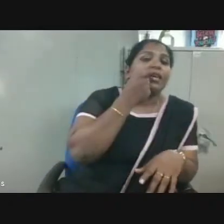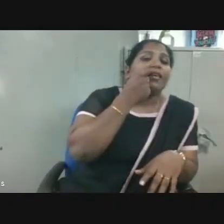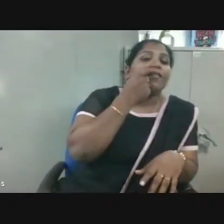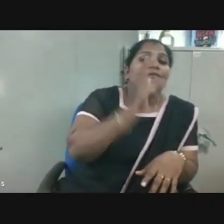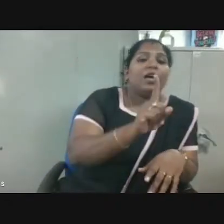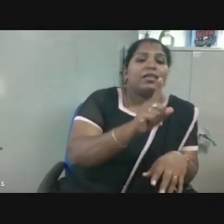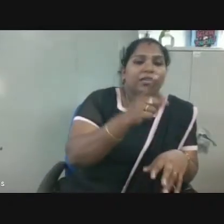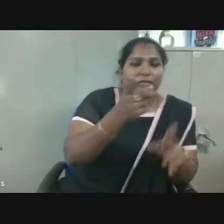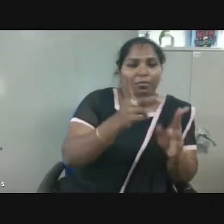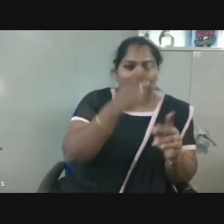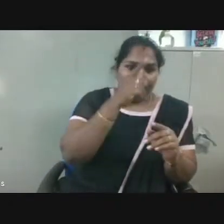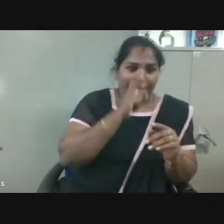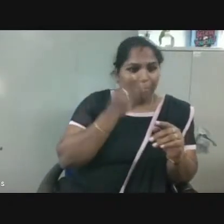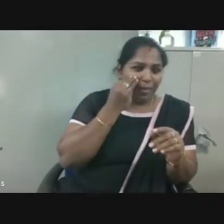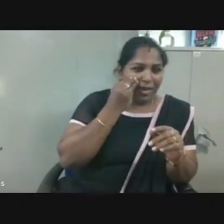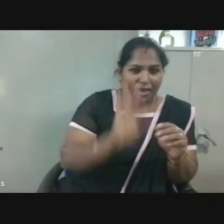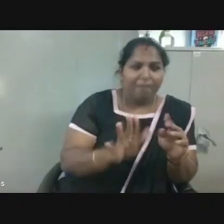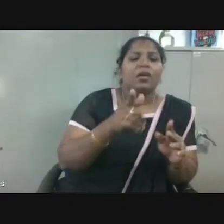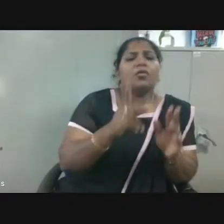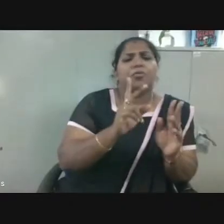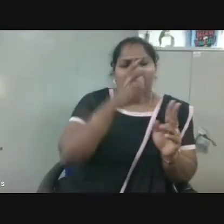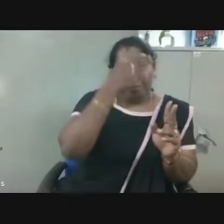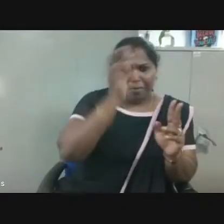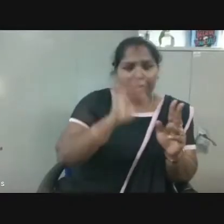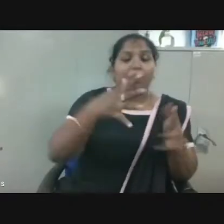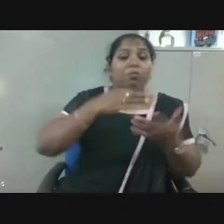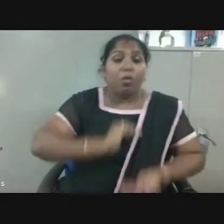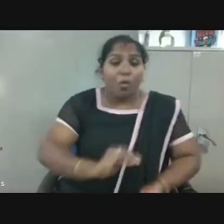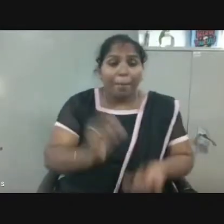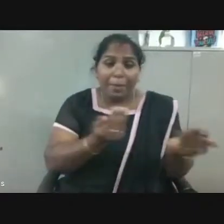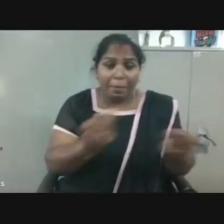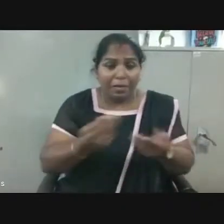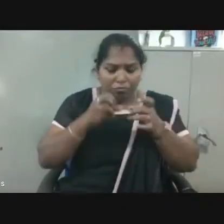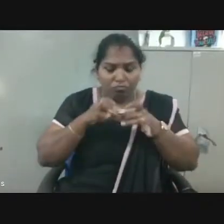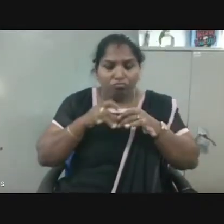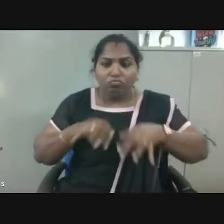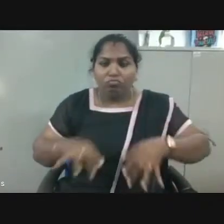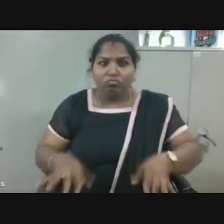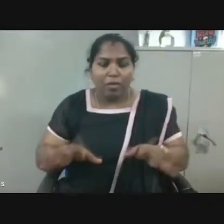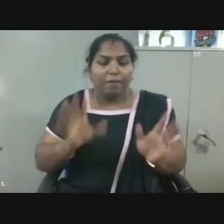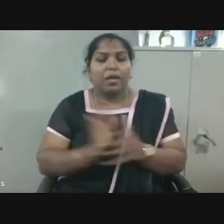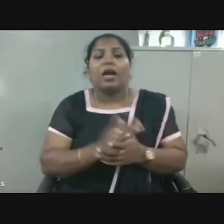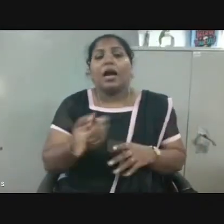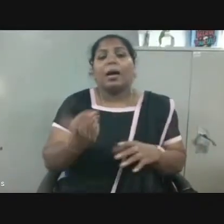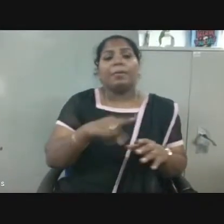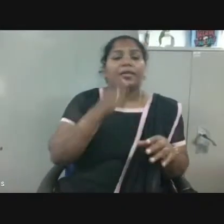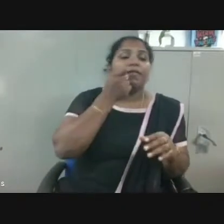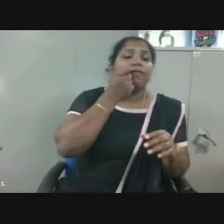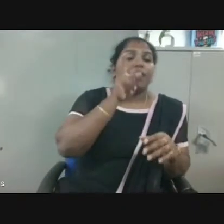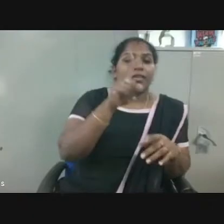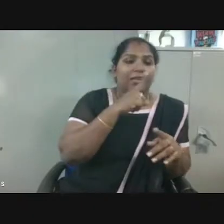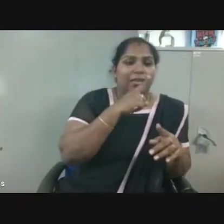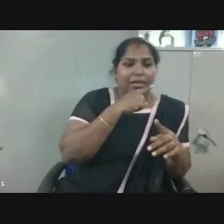കൂടെ ചേർന്ന് ഒരു പെൺകുട്ടി ഉണ്ടാകുന്നുണ്ട്. ആ പെൺകുട്ടിക്ക് കുഴപ്പമൊന്നുമില്ല. അടുത്തത് അച്ഛന്റെ വൈയും അമ്മയുടെ